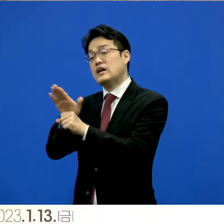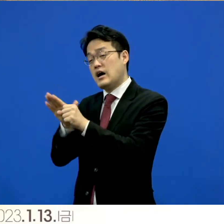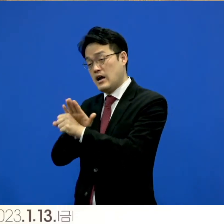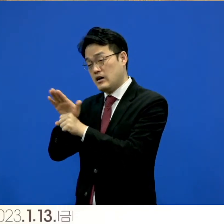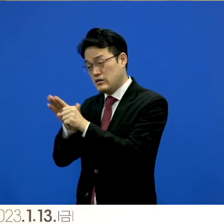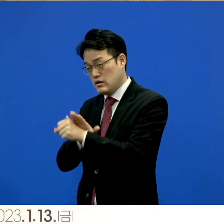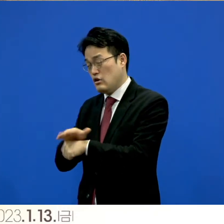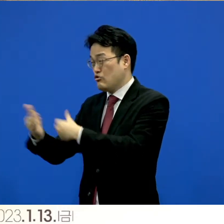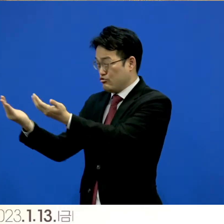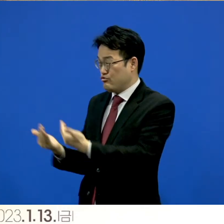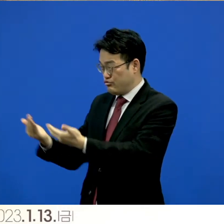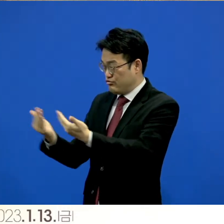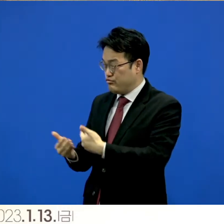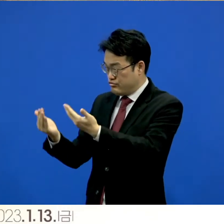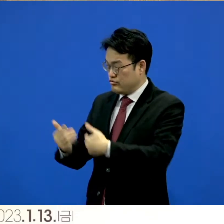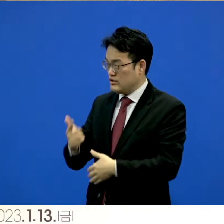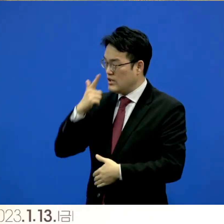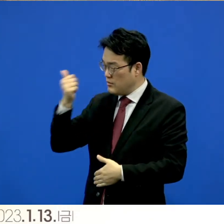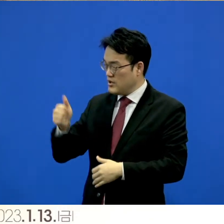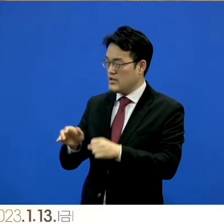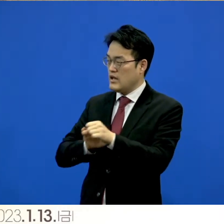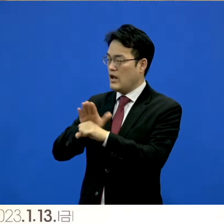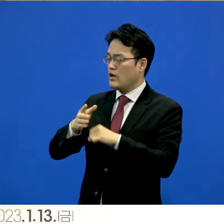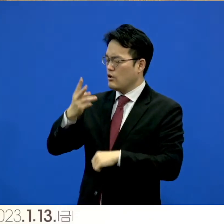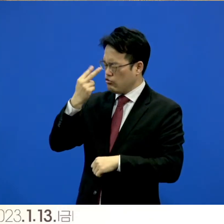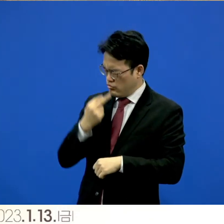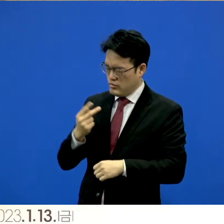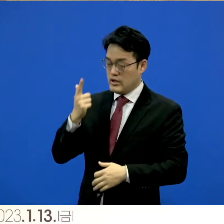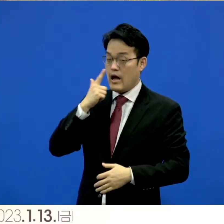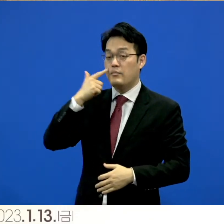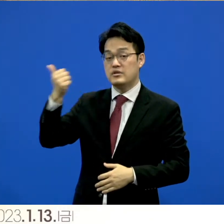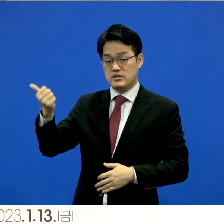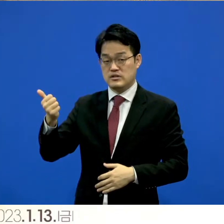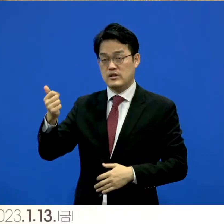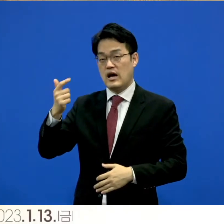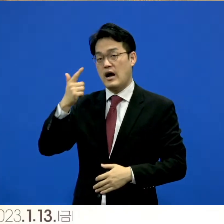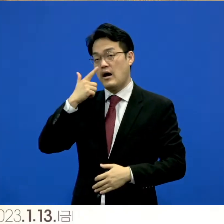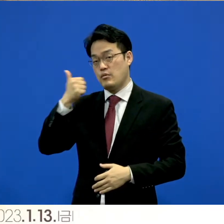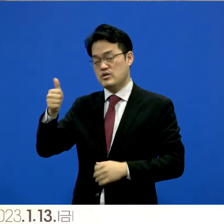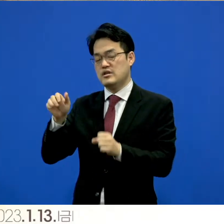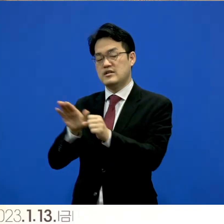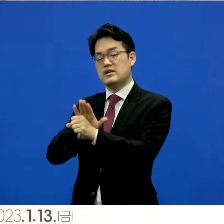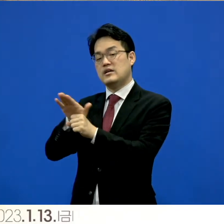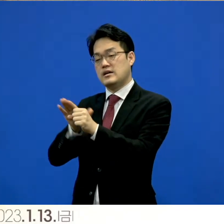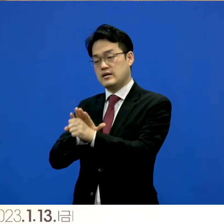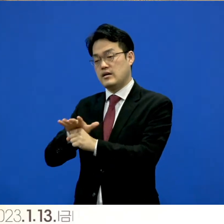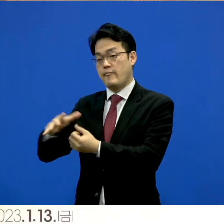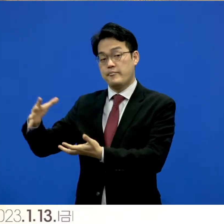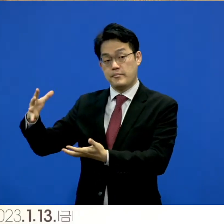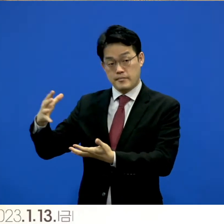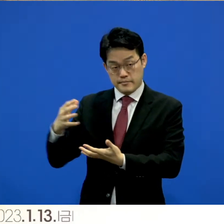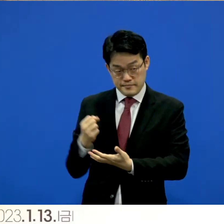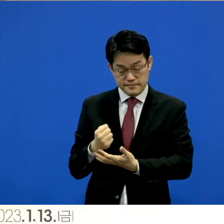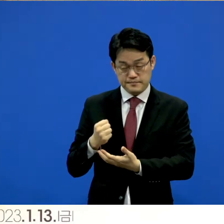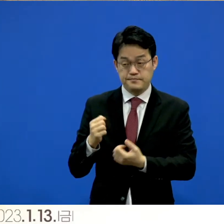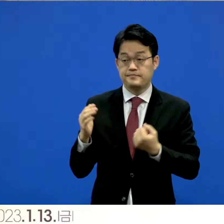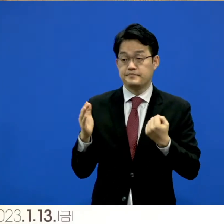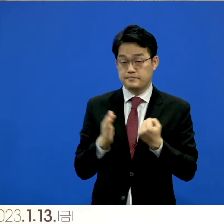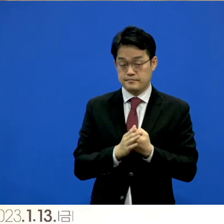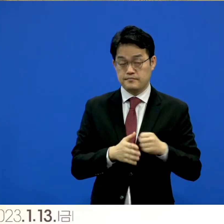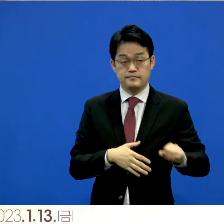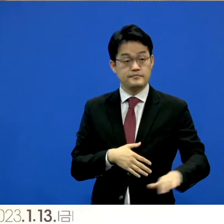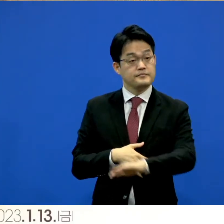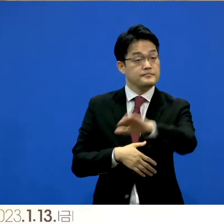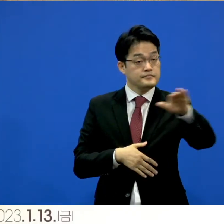해픈 아버지, 사랑의 눈먼 아버지. 그래서 우리는 그 아버지의 사랑의 누님으로